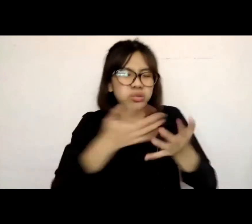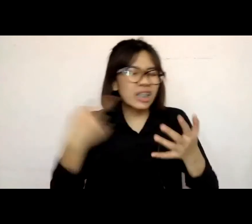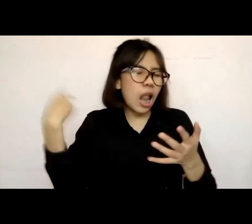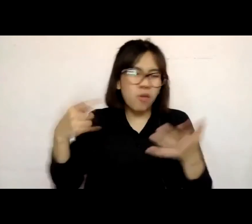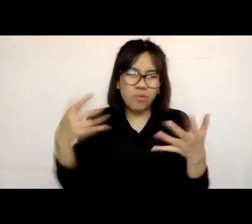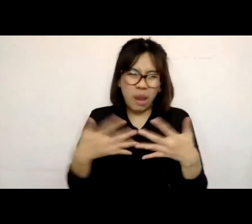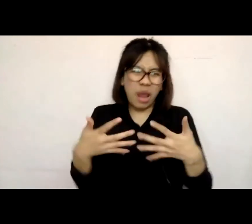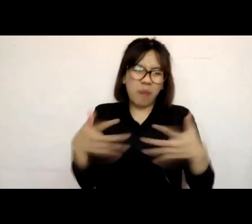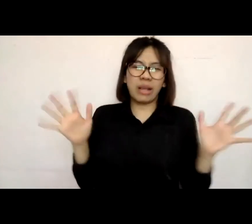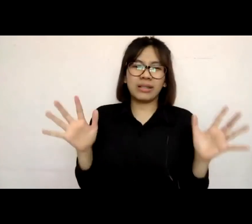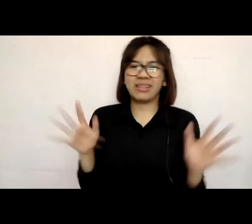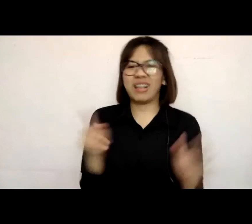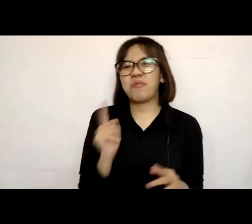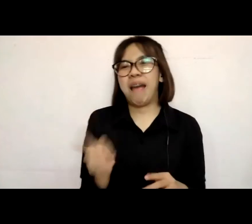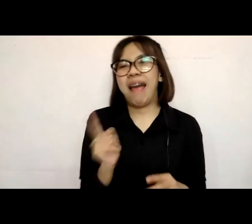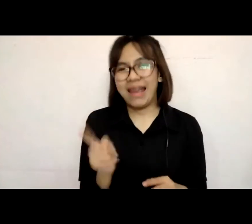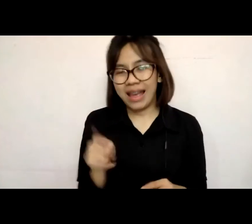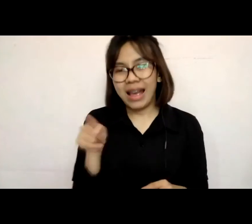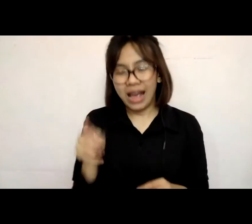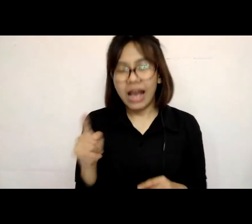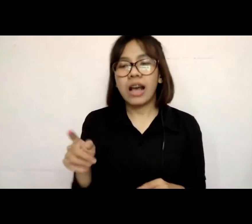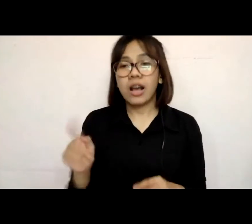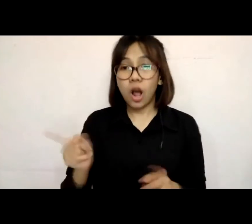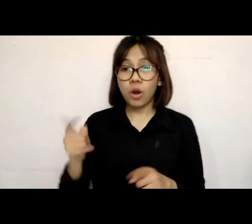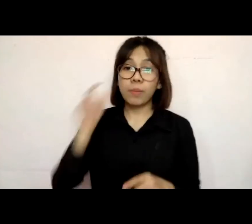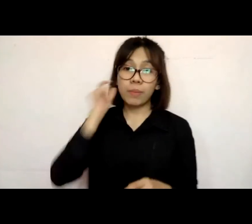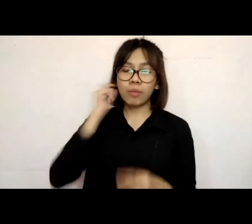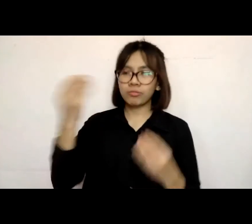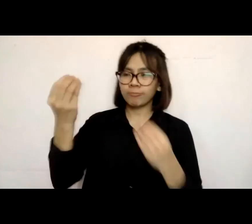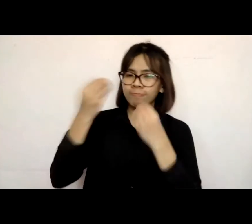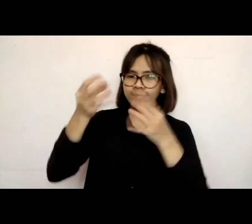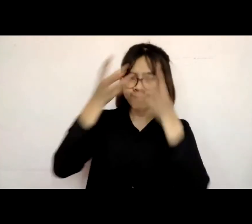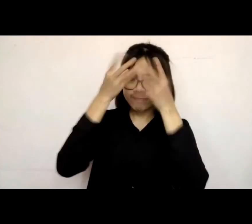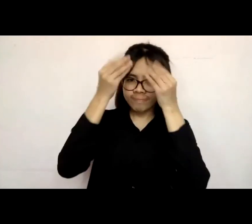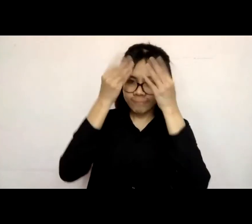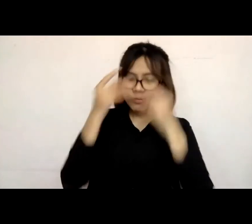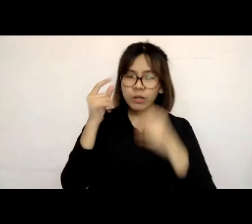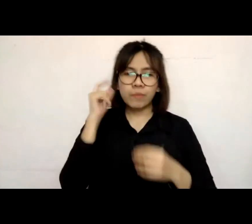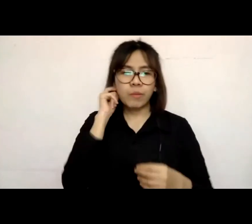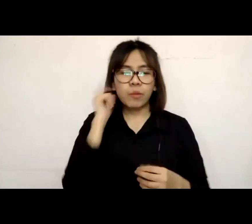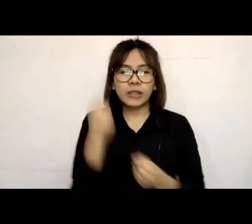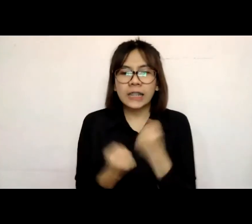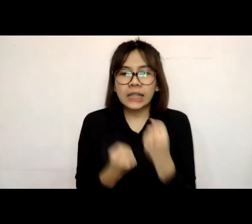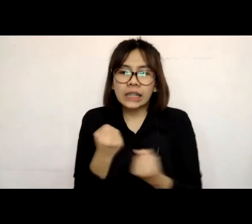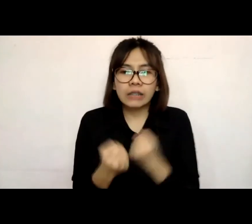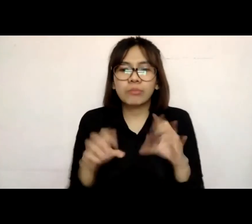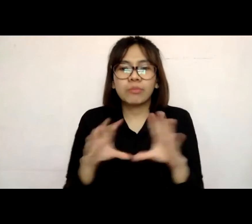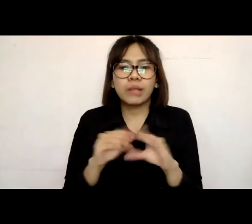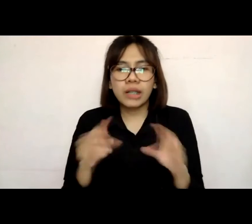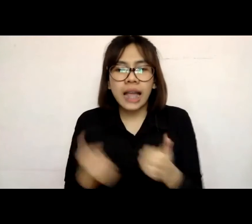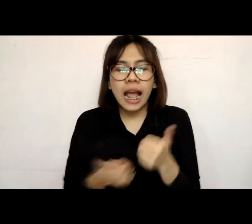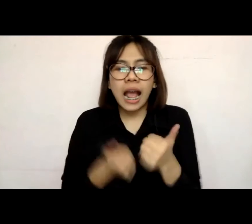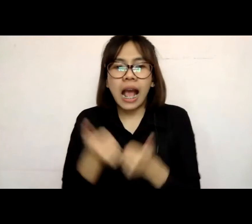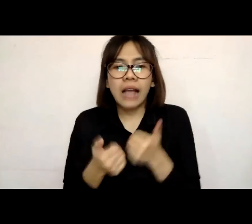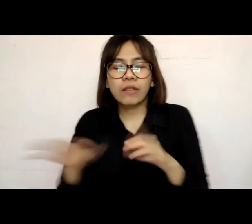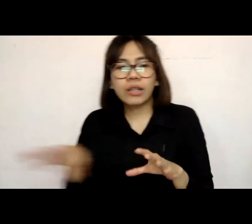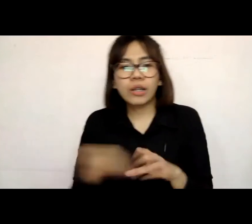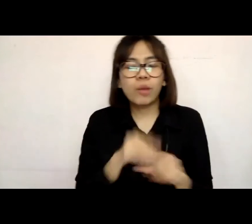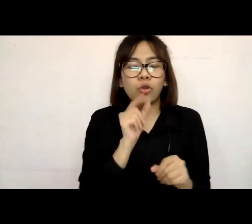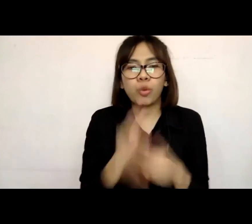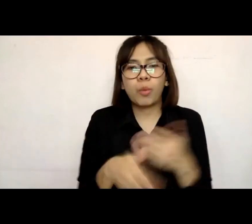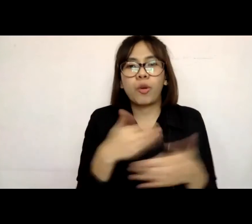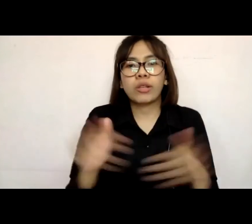kita ini dari Kabupaten Bandung dan Cianjur. Memang kita sangat berharap sekali bahwa di lingkungan sekolah